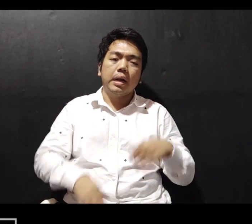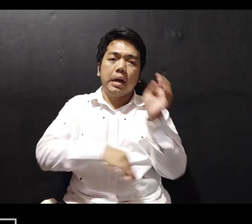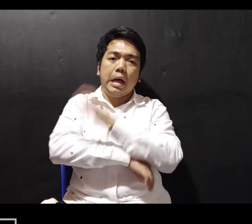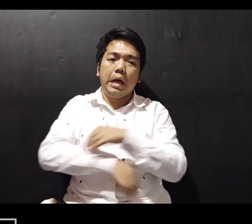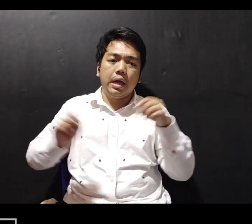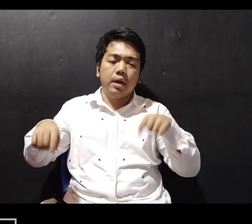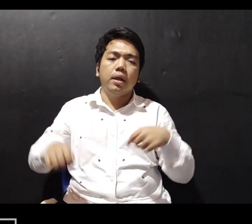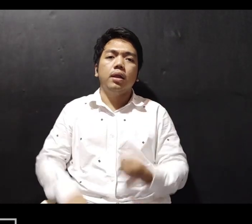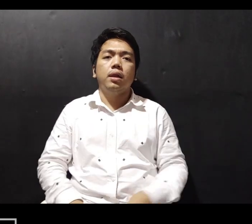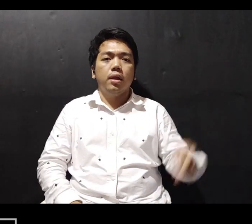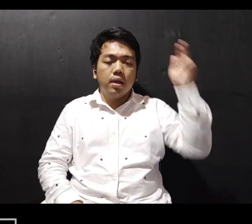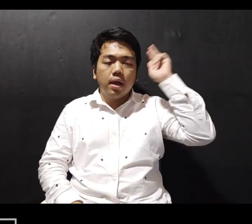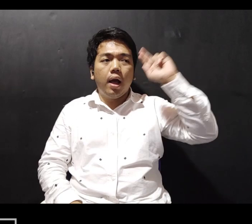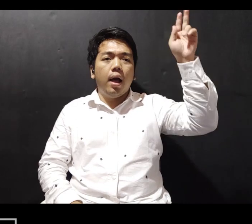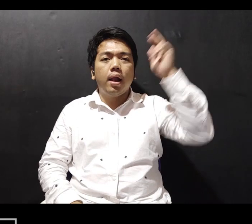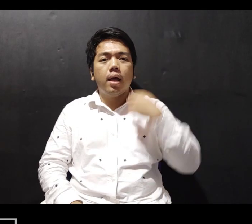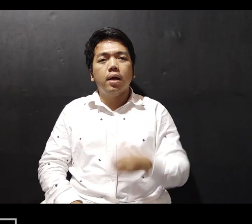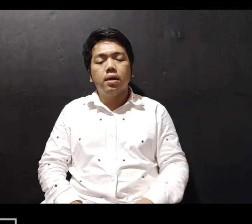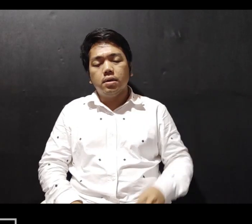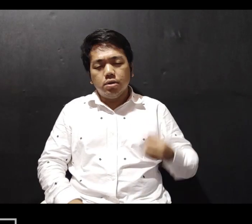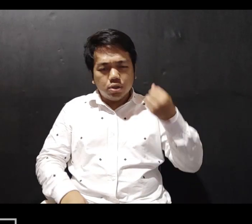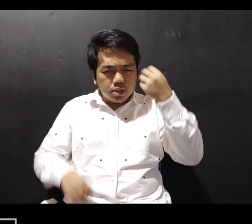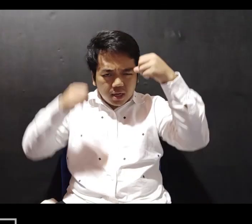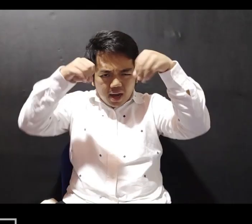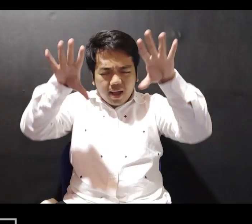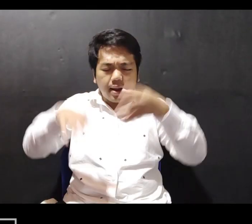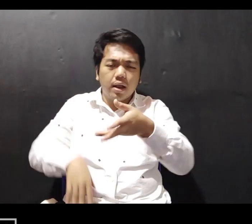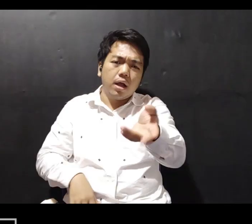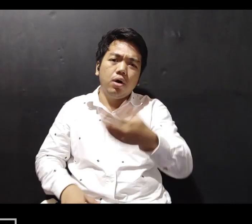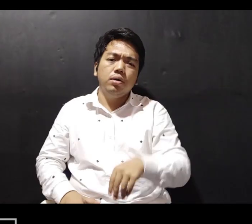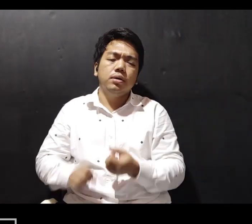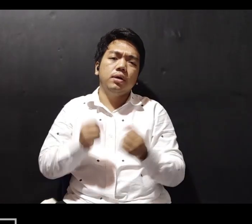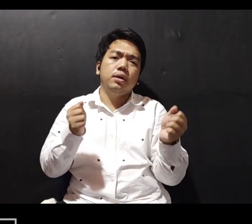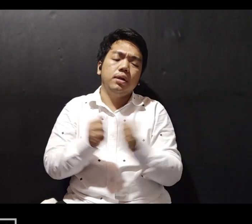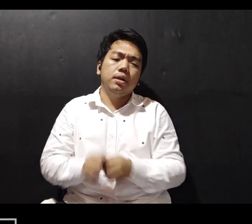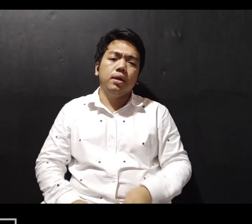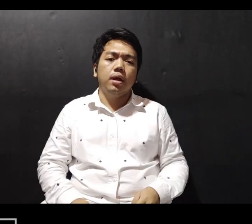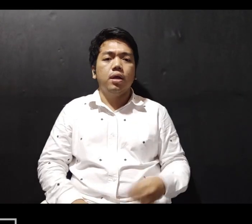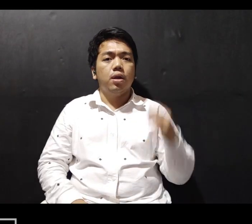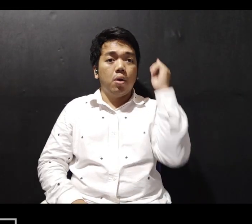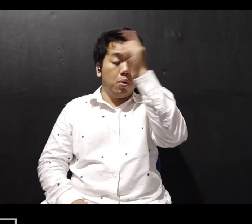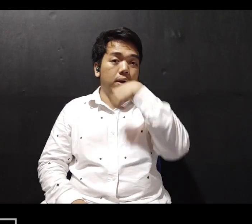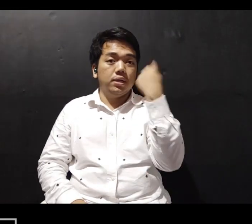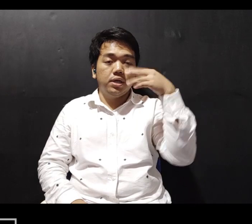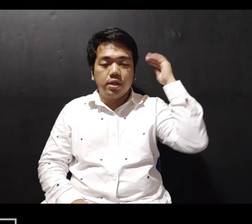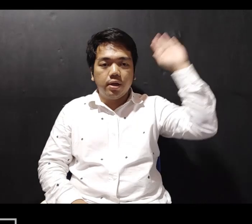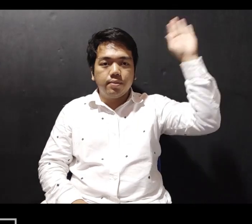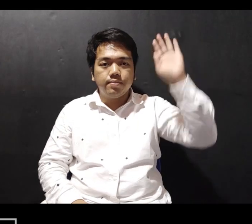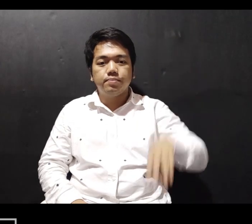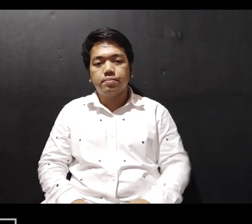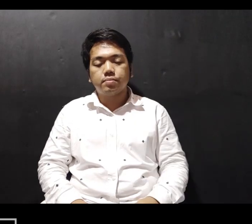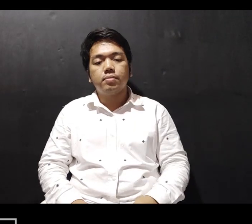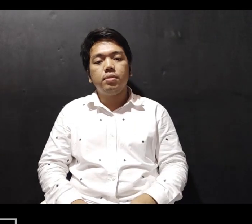ini Allah menyinari engkau dengan wajah kemuliaan-Nya. Dan kekuatan yang baru, iman yang baru turun ke